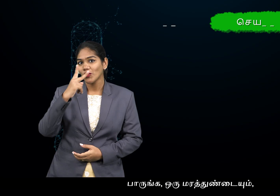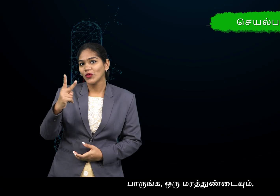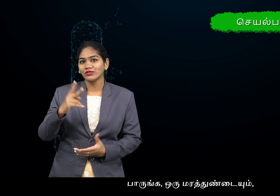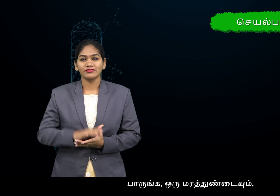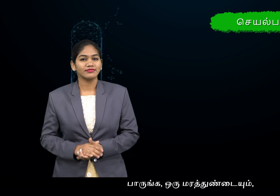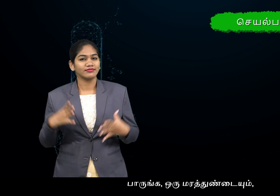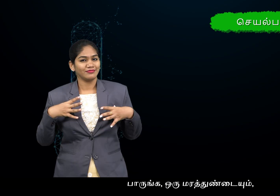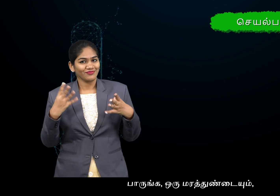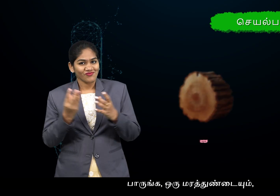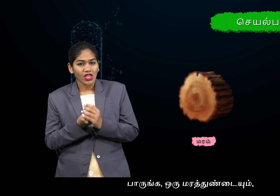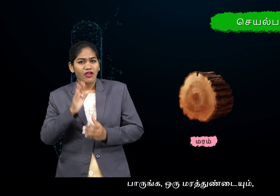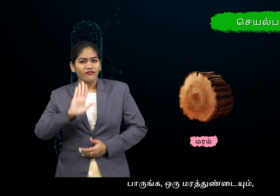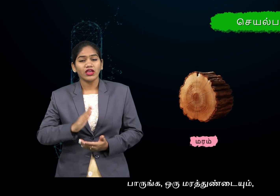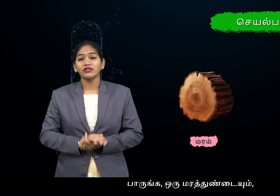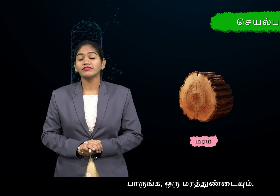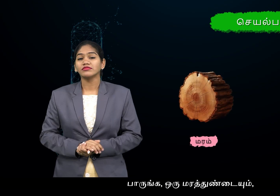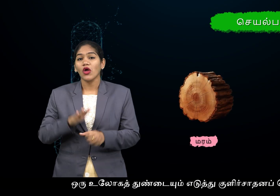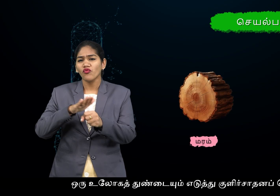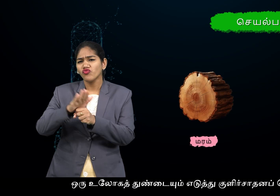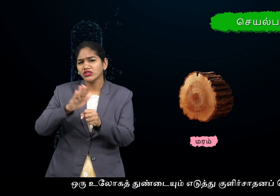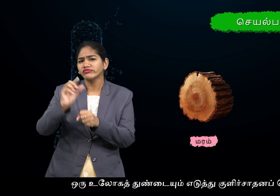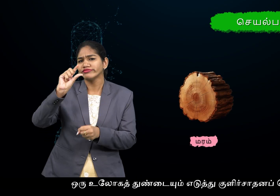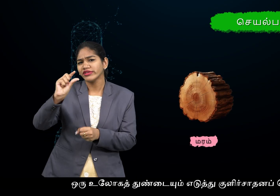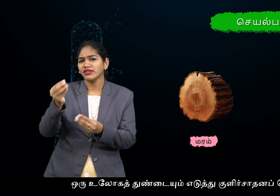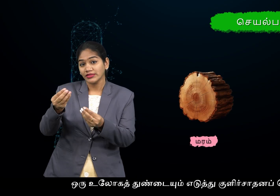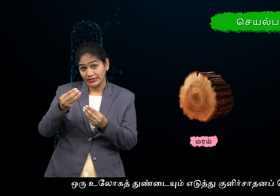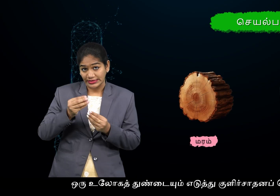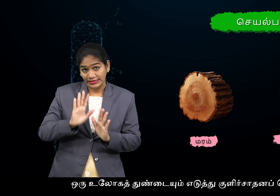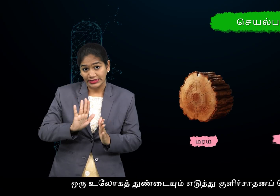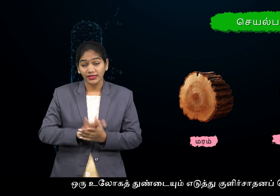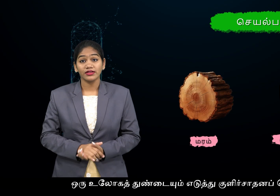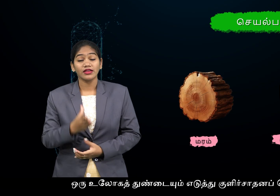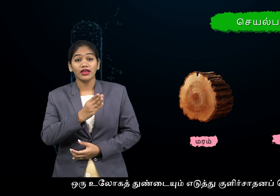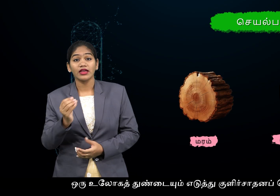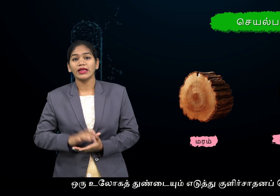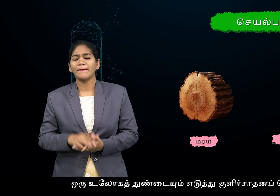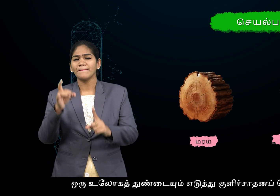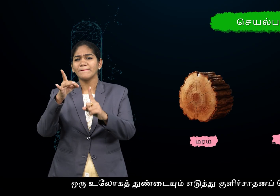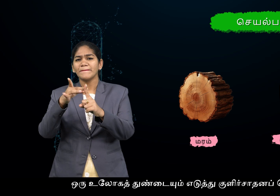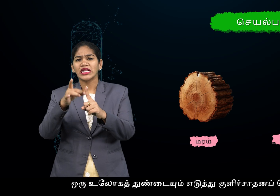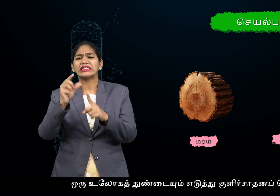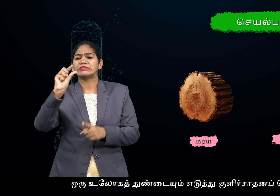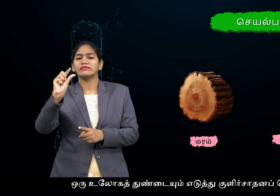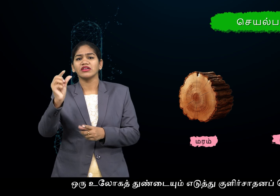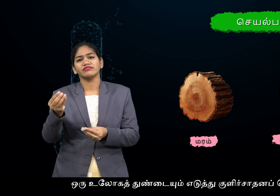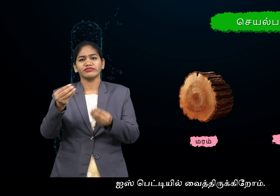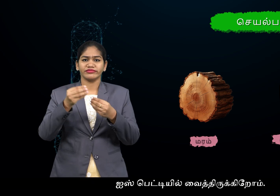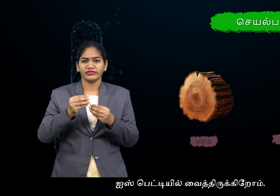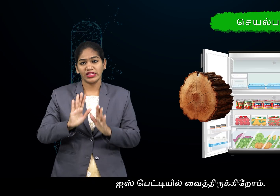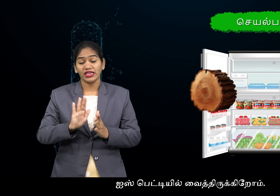பாருங்கள், ஒரு மரத்துண்டையும் ஒரு உலோகத் துண்டையும் எடுத்து குளிர்சாதன பெட்டி ஐஸ்